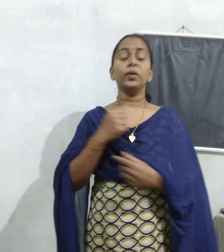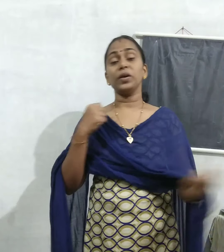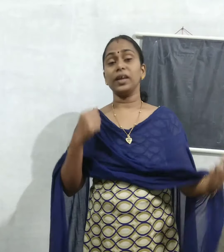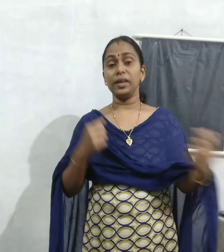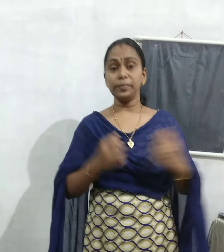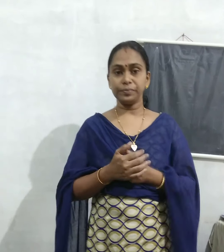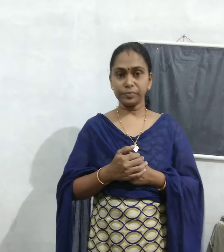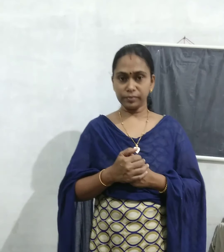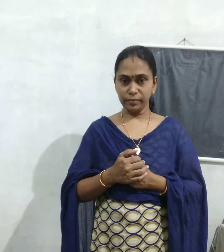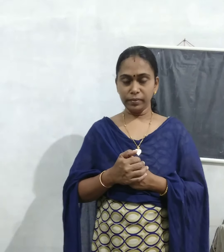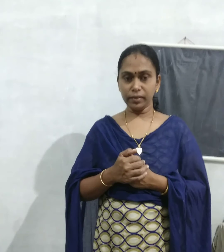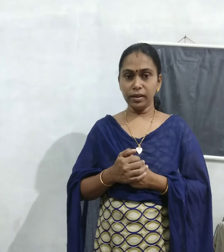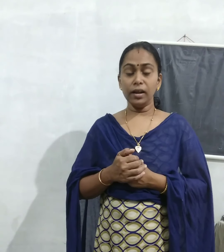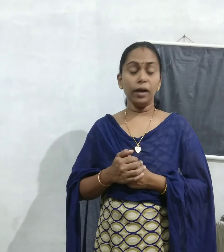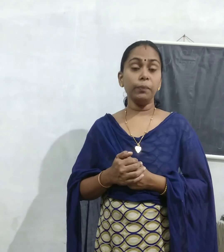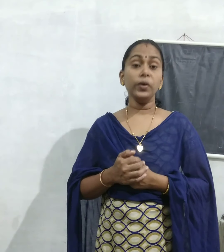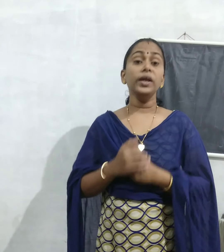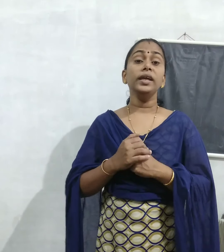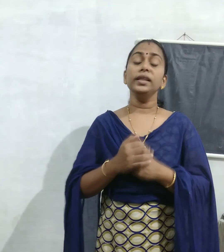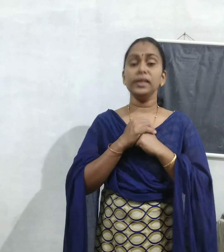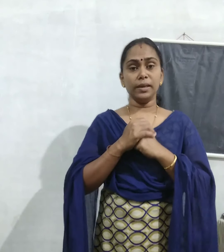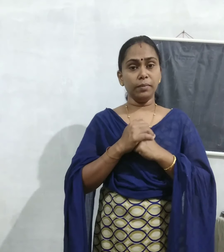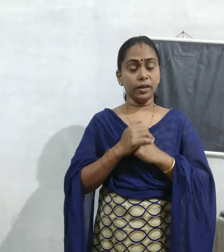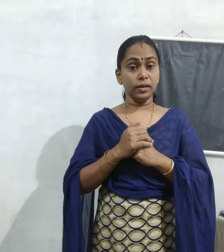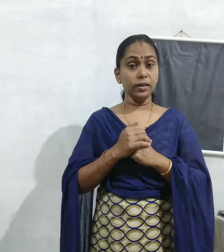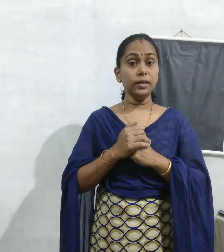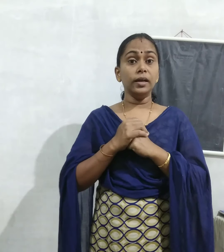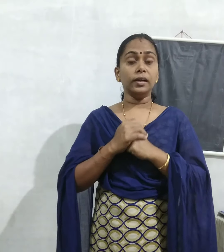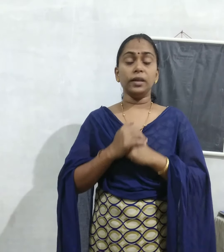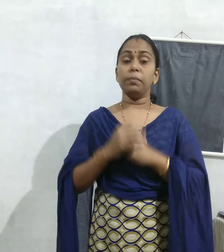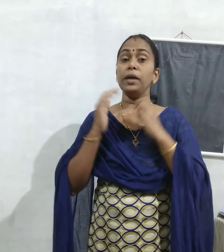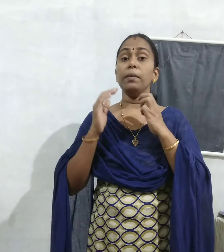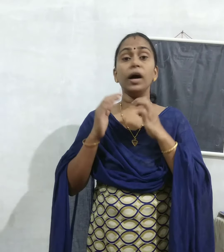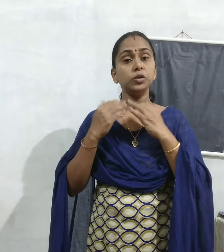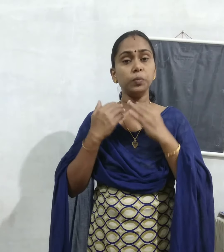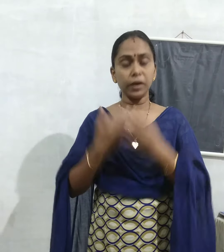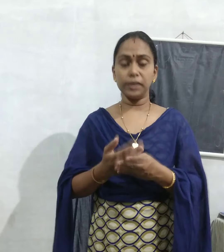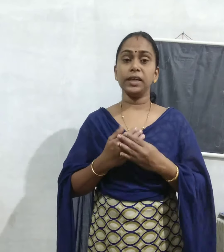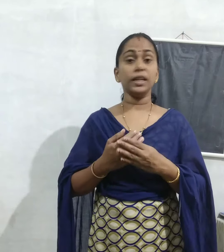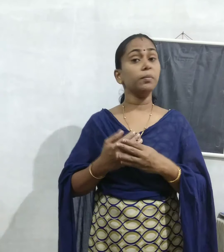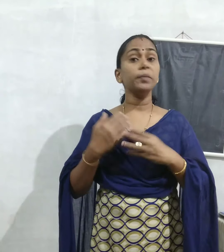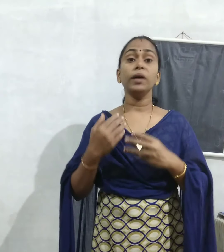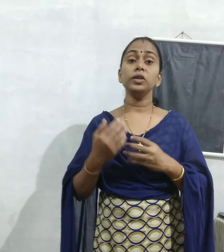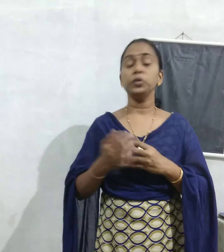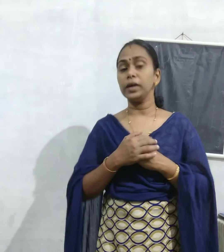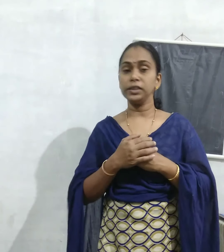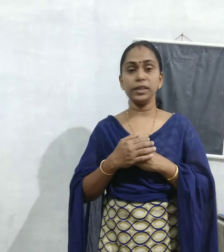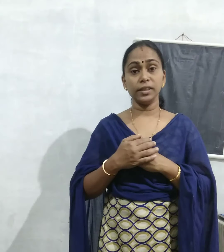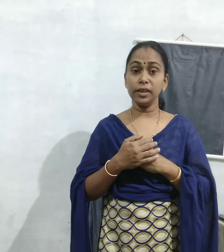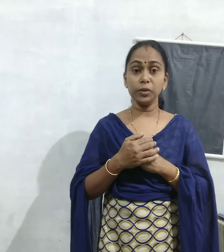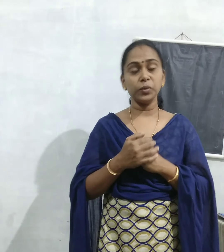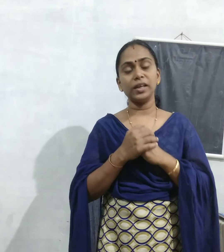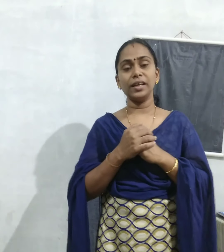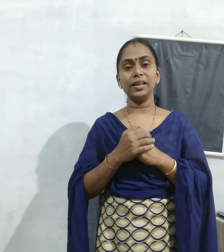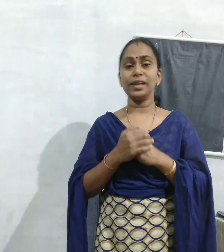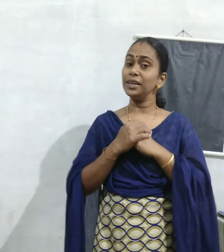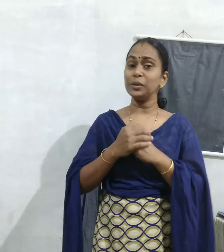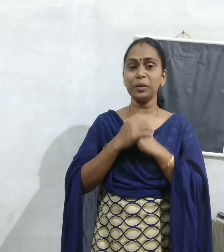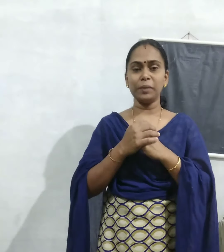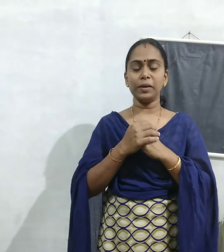ഓക്കെ, അപ്പൊ ഇന്ന് നമുക്ക് നമ്മളെ മാതൃഭാഷ, നമ്മുടെ മാതൃഭാഷ ഏതായിരുന്നു കുട്ടികളെ? ഏതായിരുന്നു നമ്മുടെ